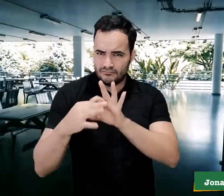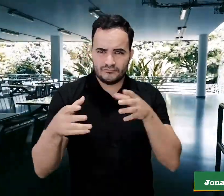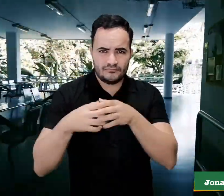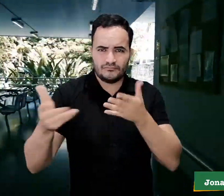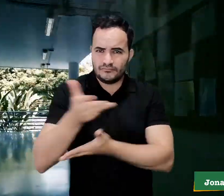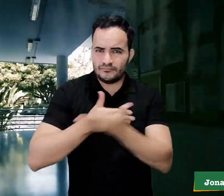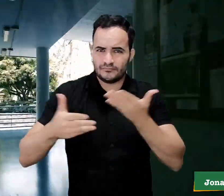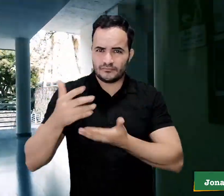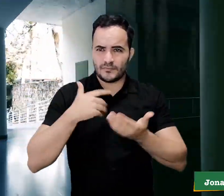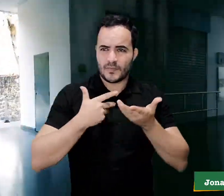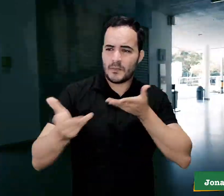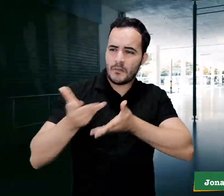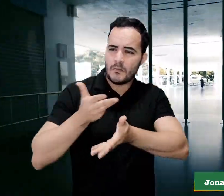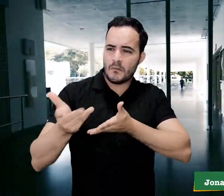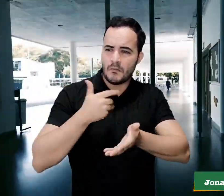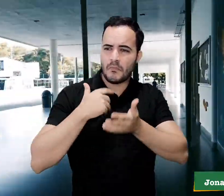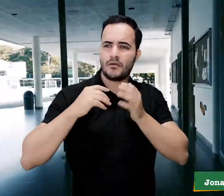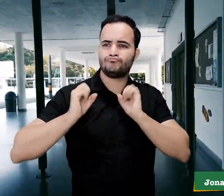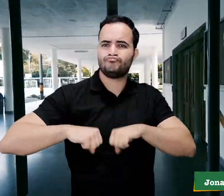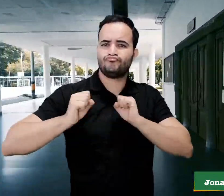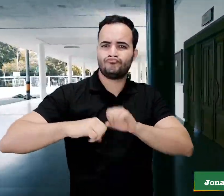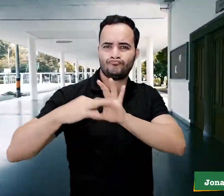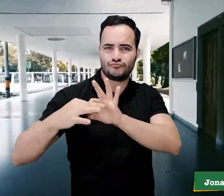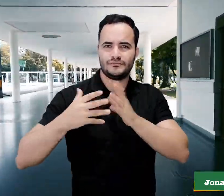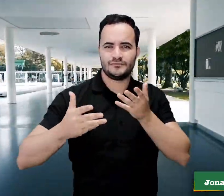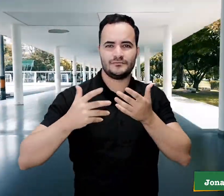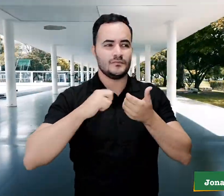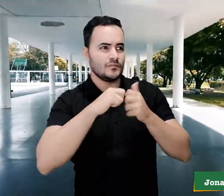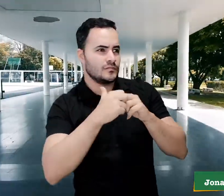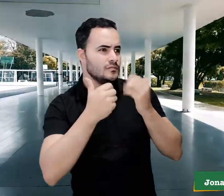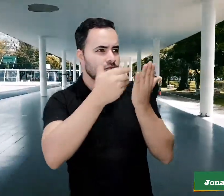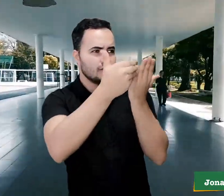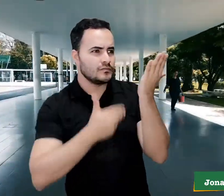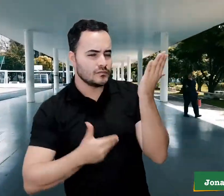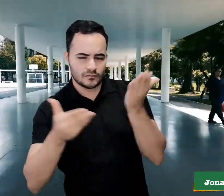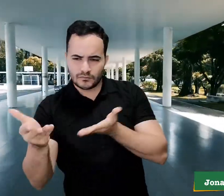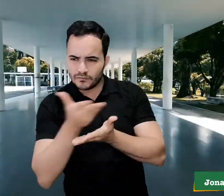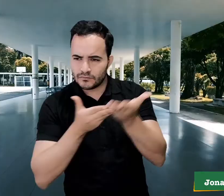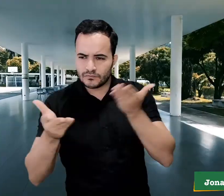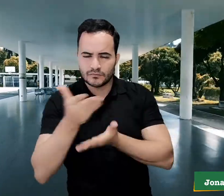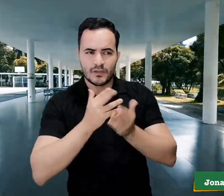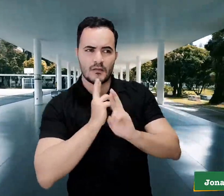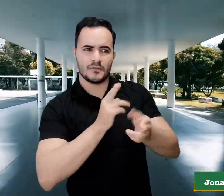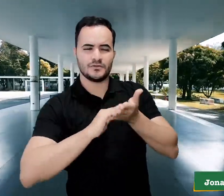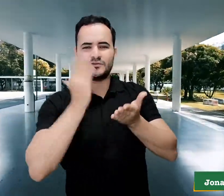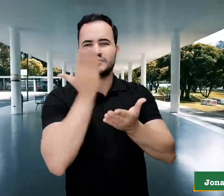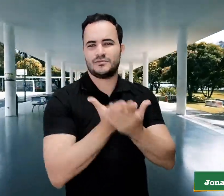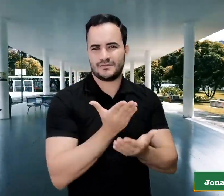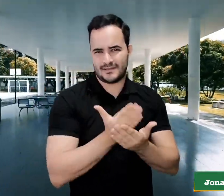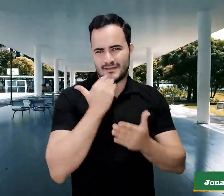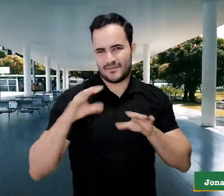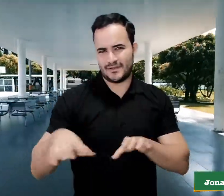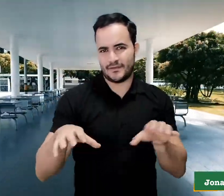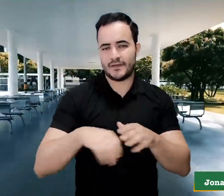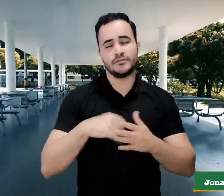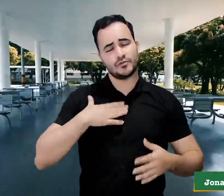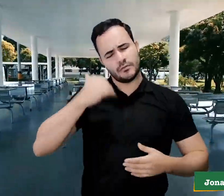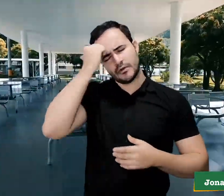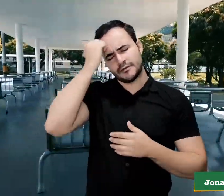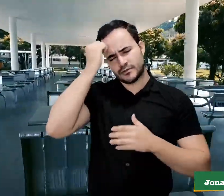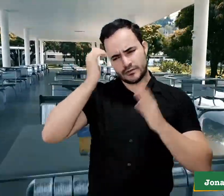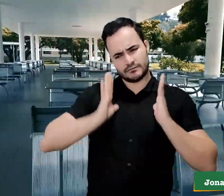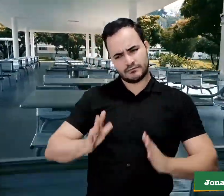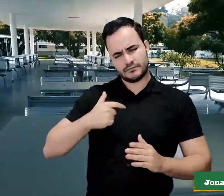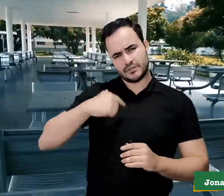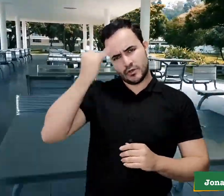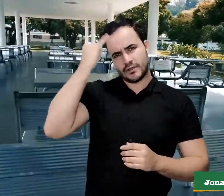capacidad de resolver el problema, ¿sí? Entonces yo creo que uno sí debería, como profesor, facilitar la forma de